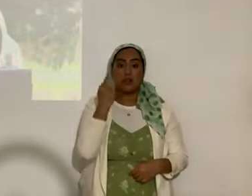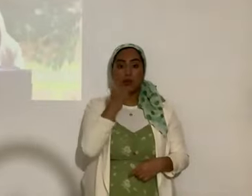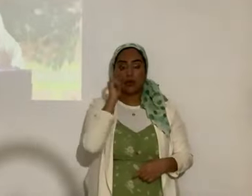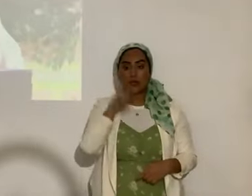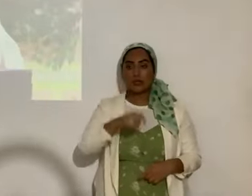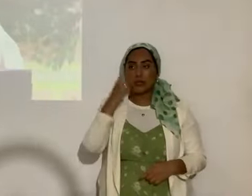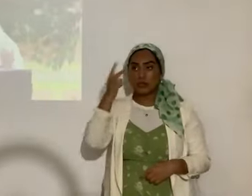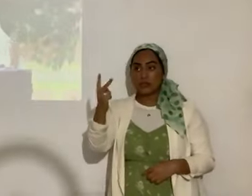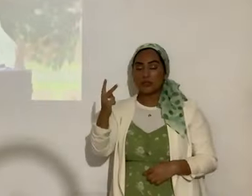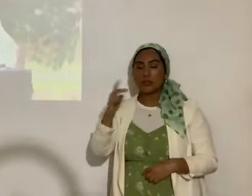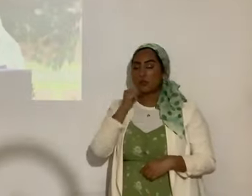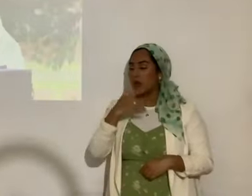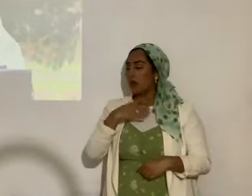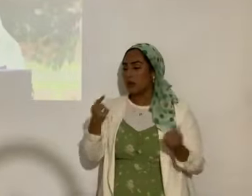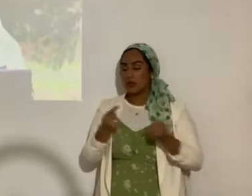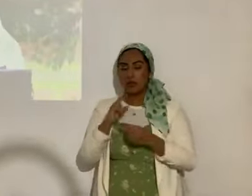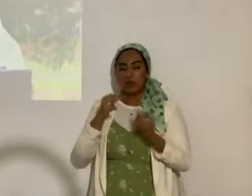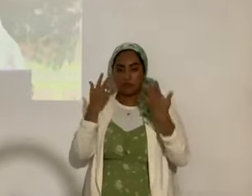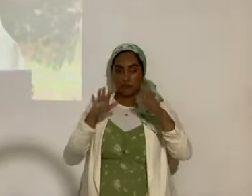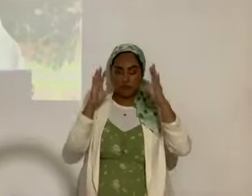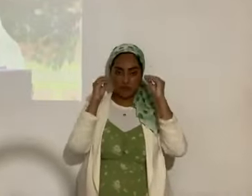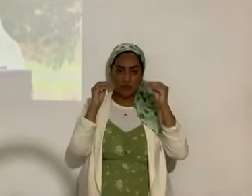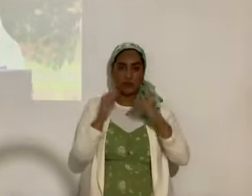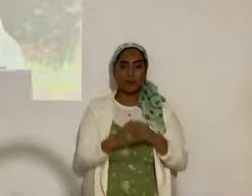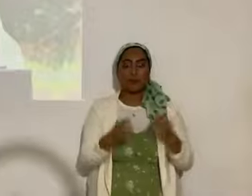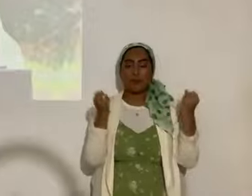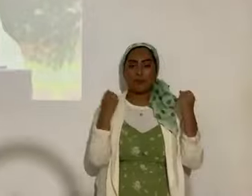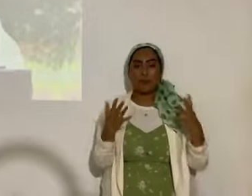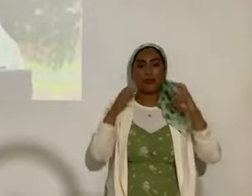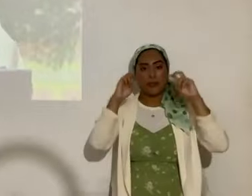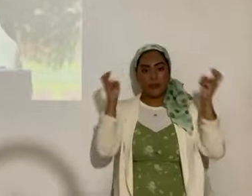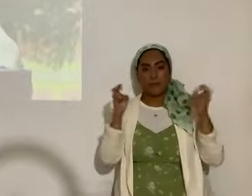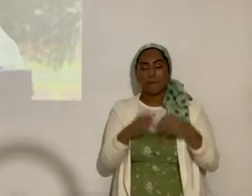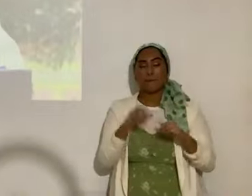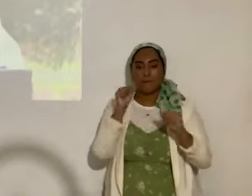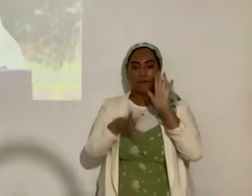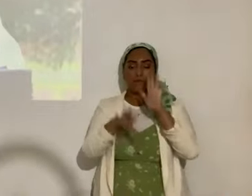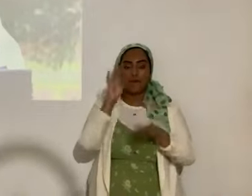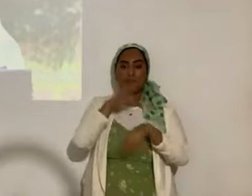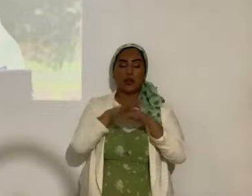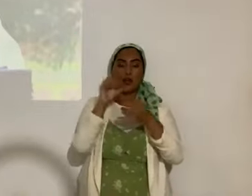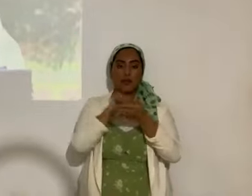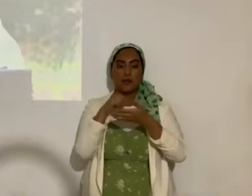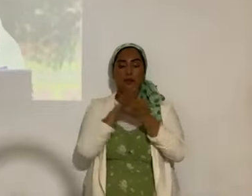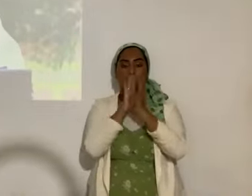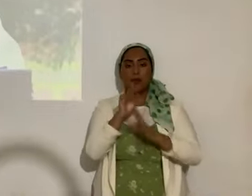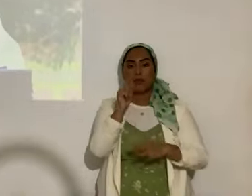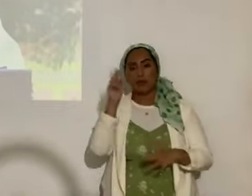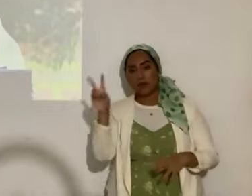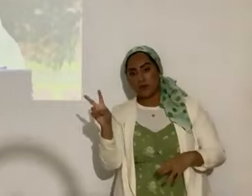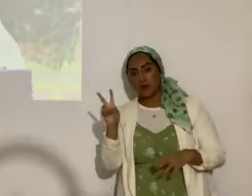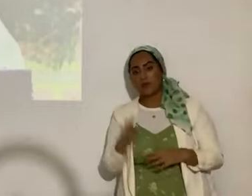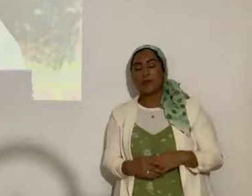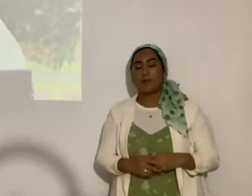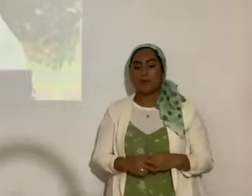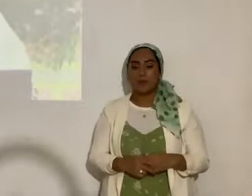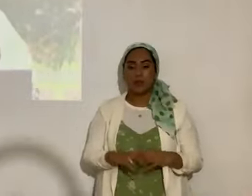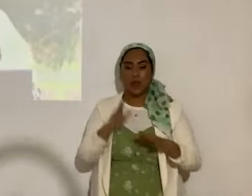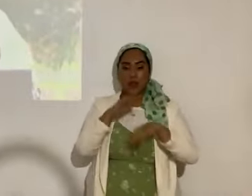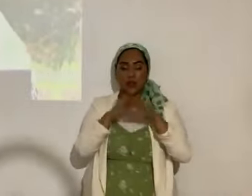es mirar no consentir el pecado eso ya se nos ha ministrado en muchos temas los puedes encontrar en la página de salón 132 en